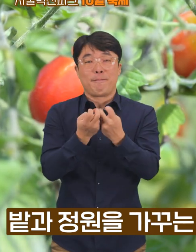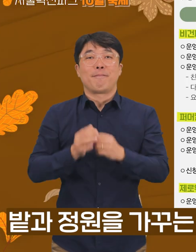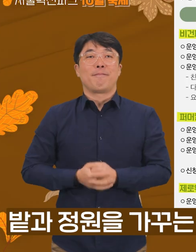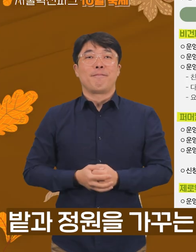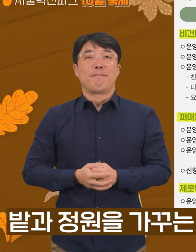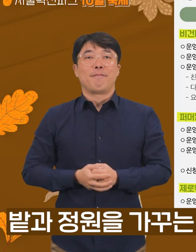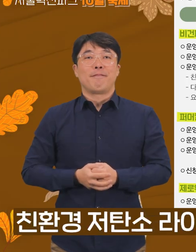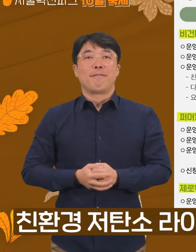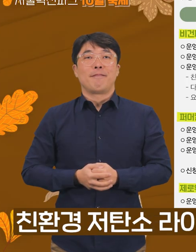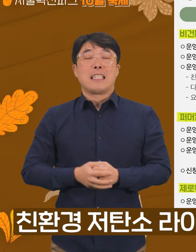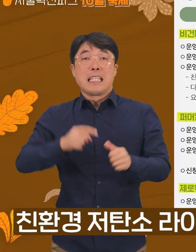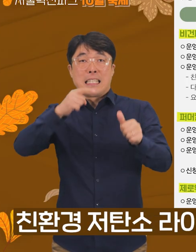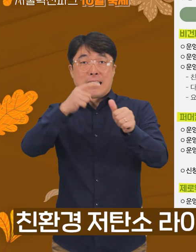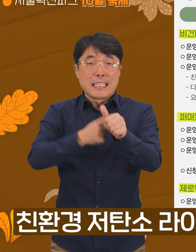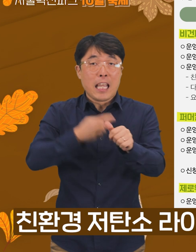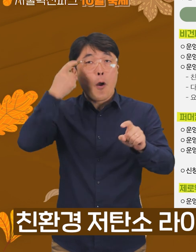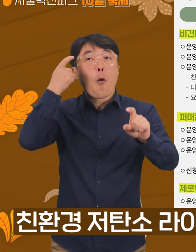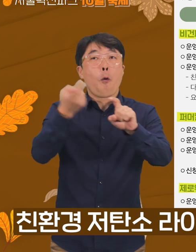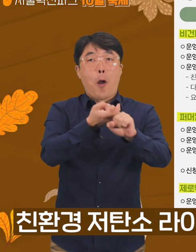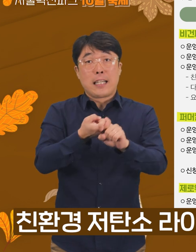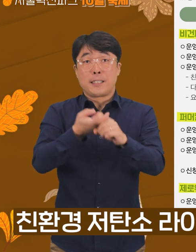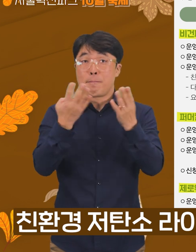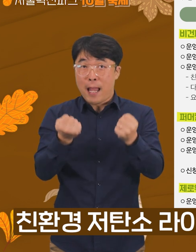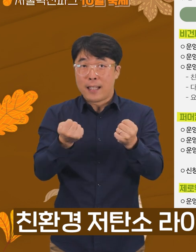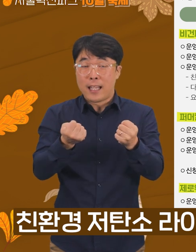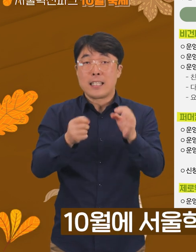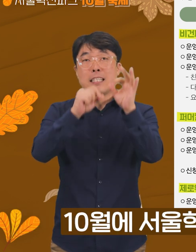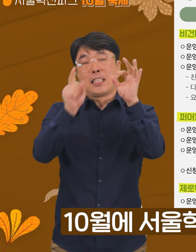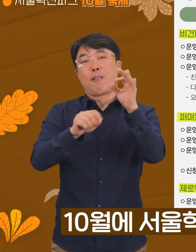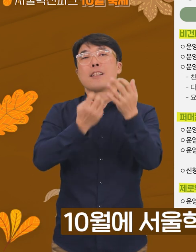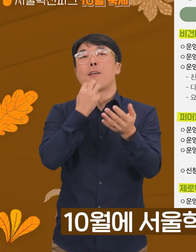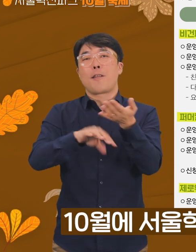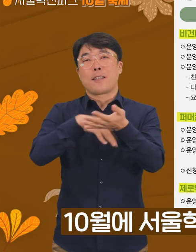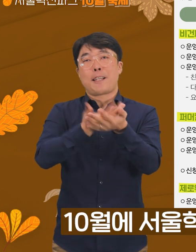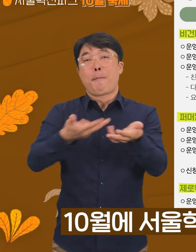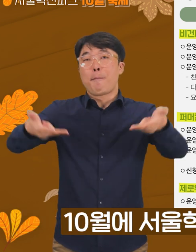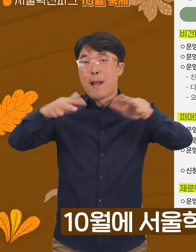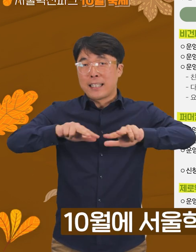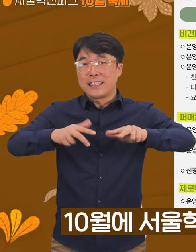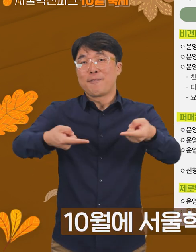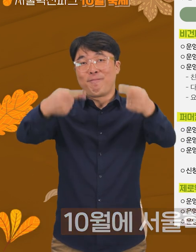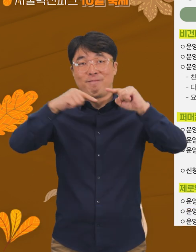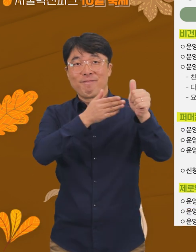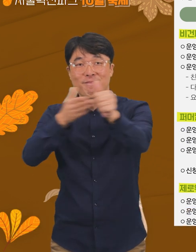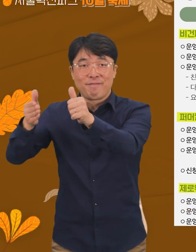말합니다. 친환경 저탄소 라이프 스타일에 관심 있으시다면 10월에 서울혁신파크로 놀러오세요.